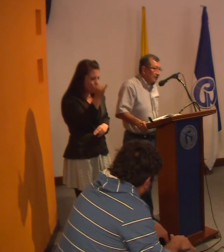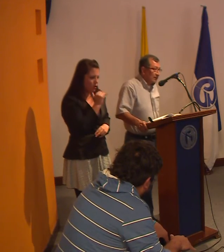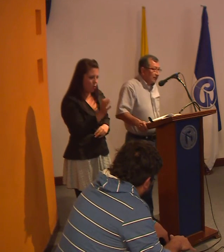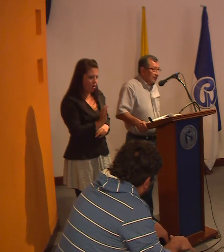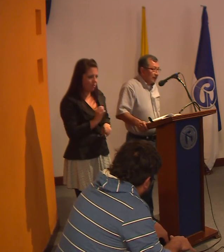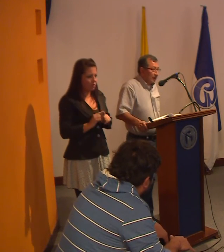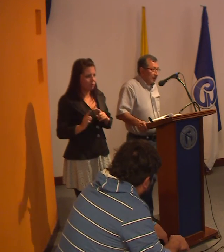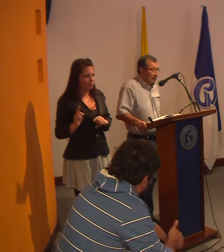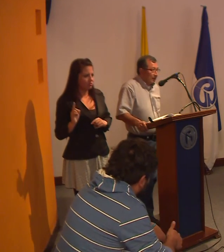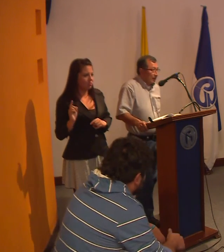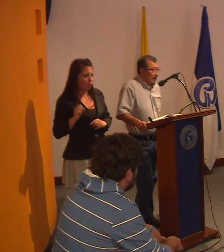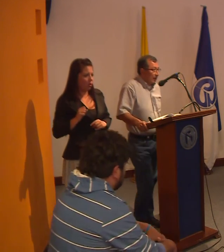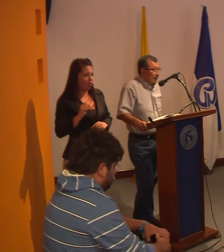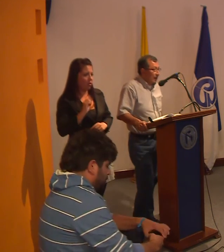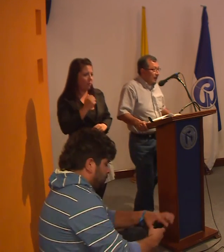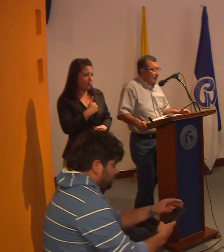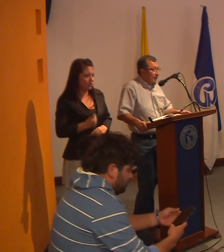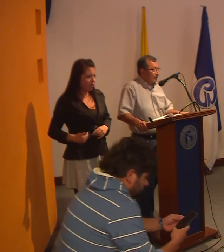Presidencia